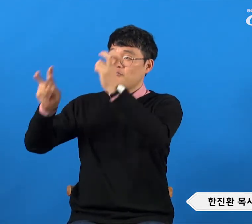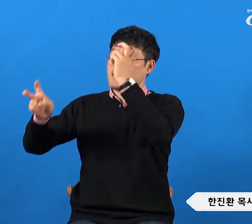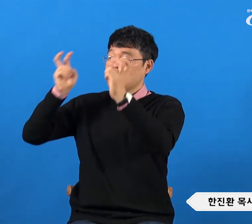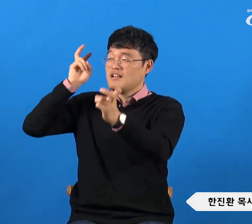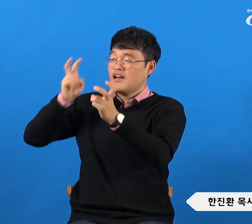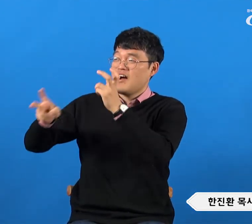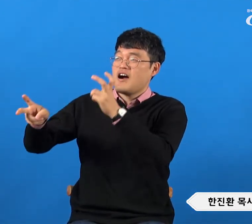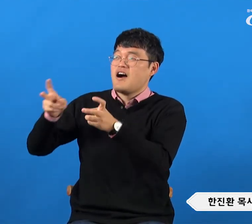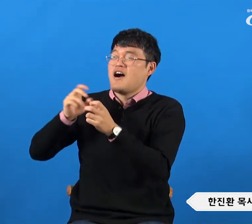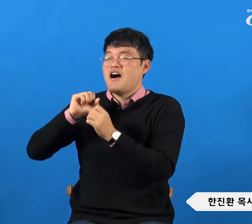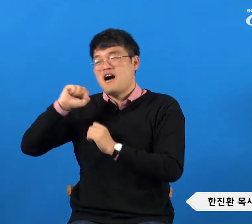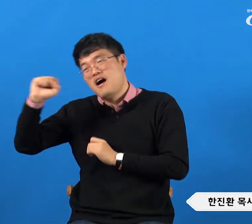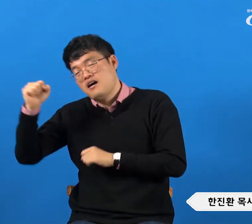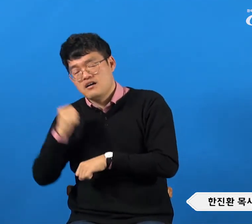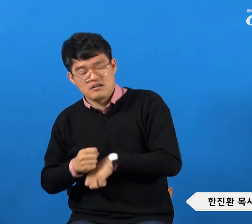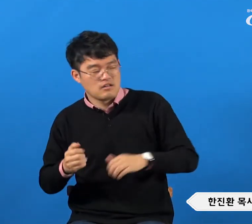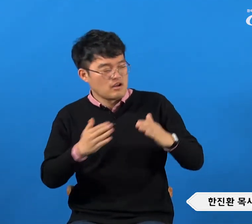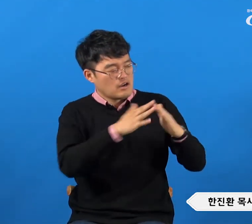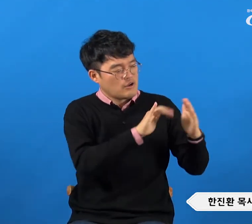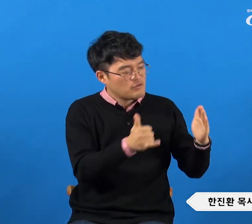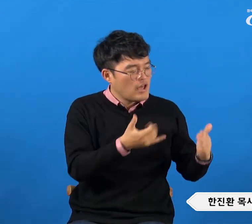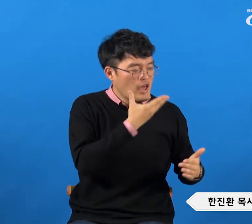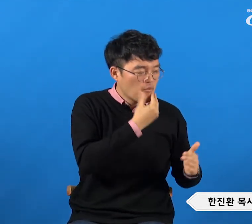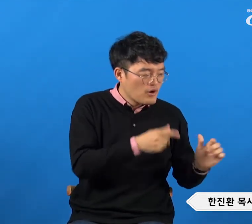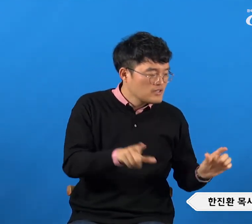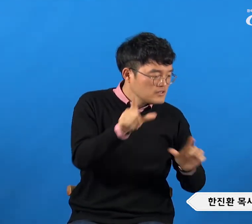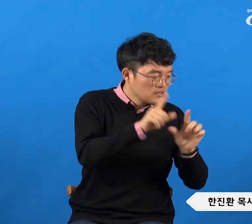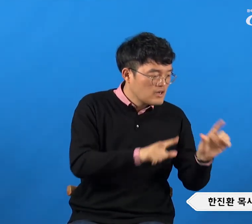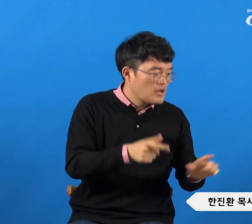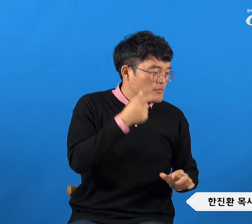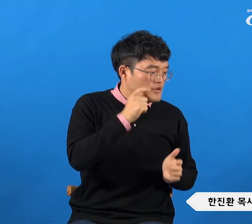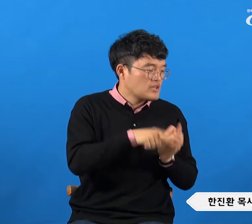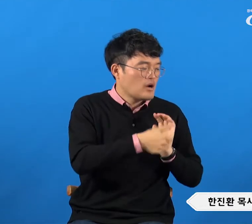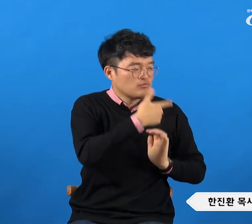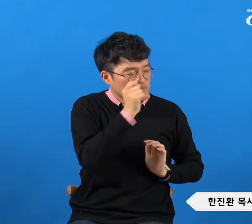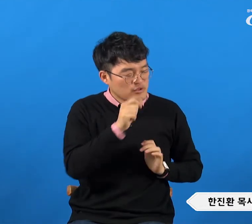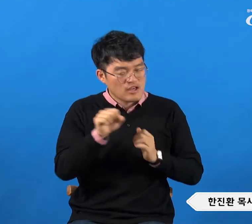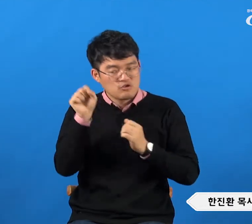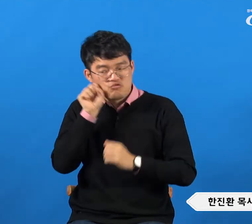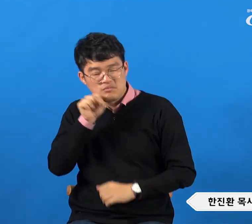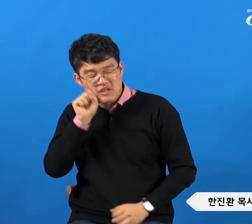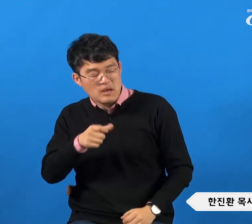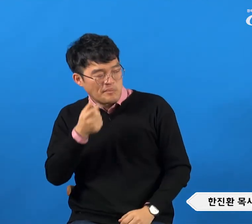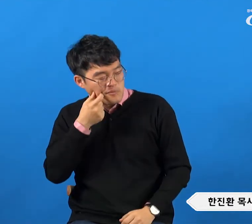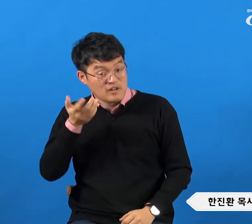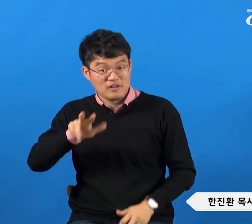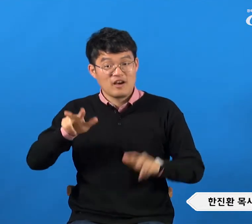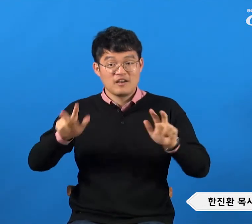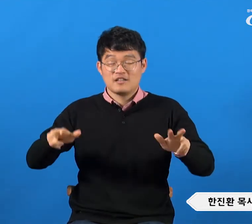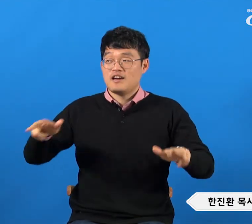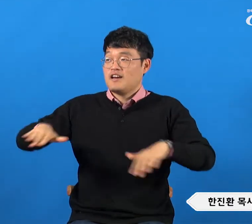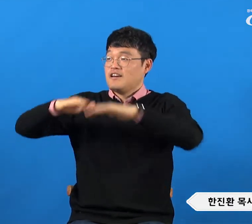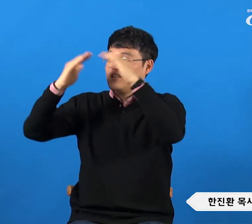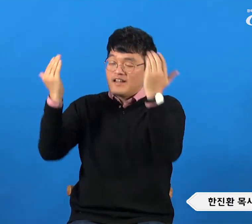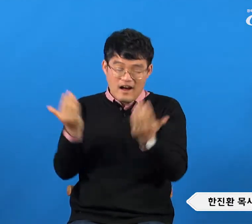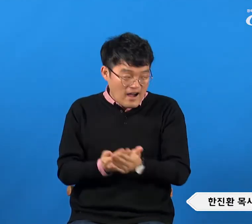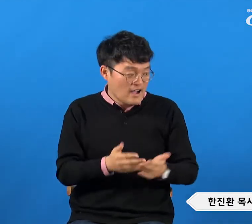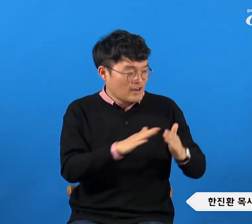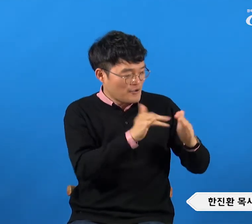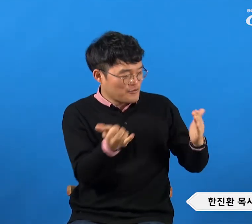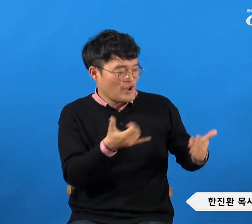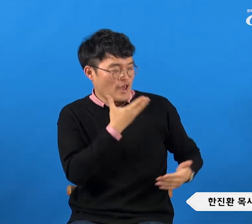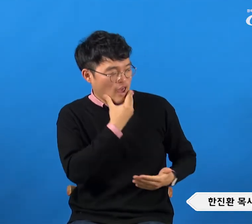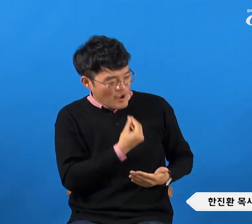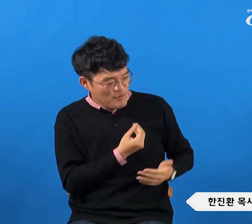매여서 가족들하고 좋은 시간도 가지지도 못하고 취미생활도 하지도 못하고 했는데 이제 다 할 수